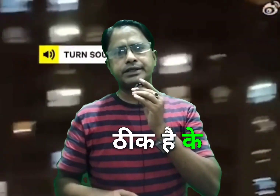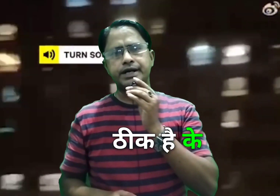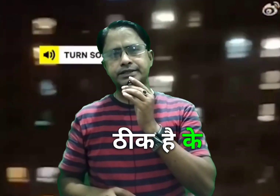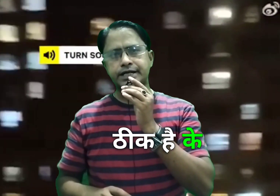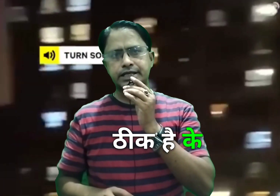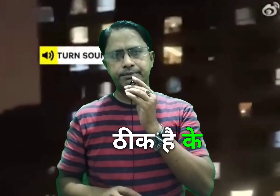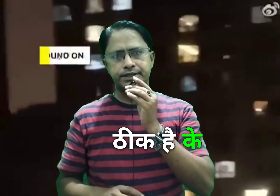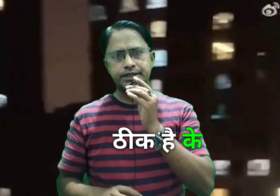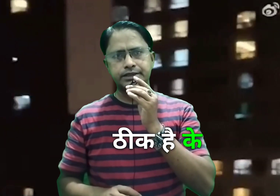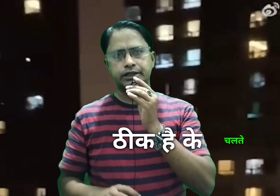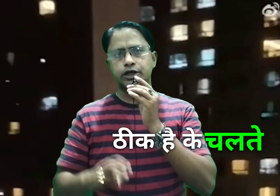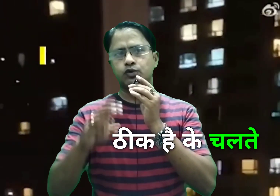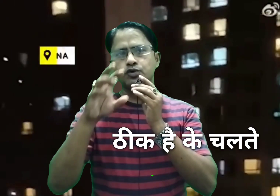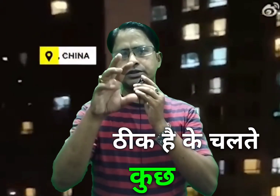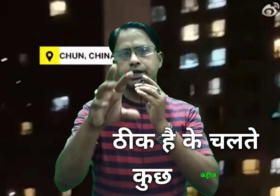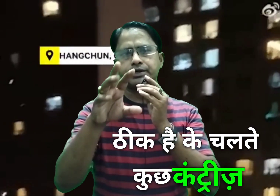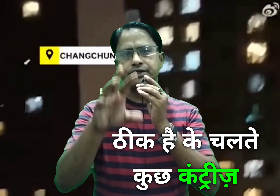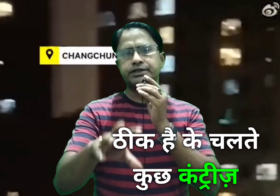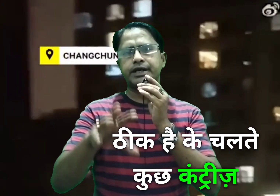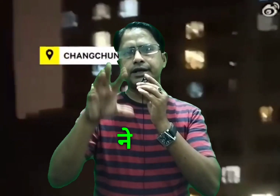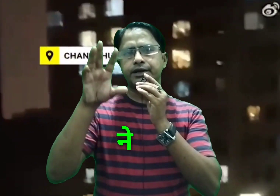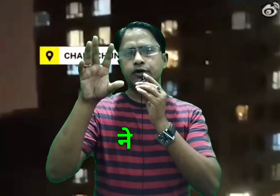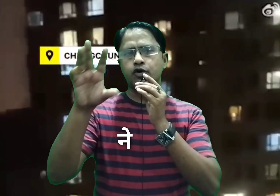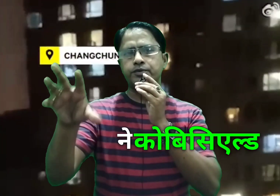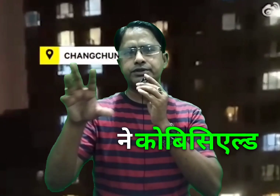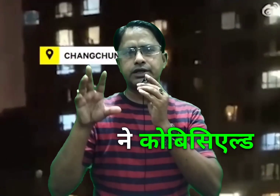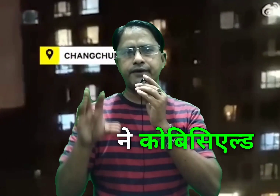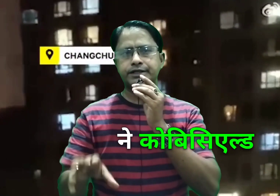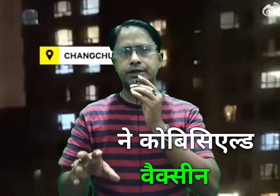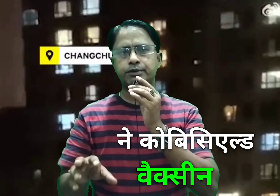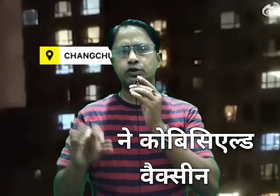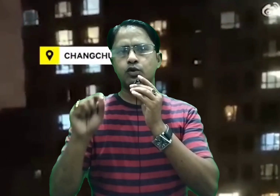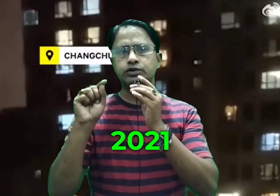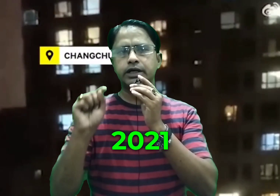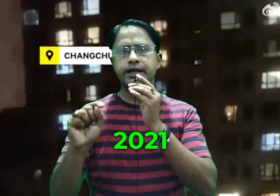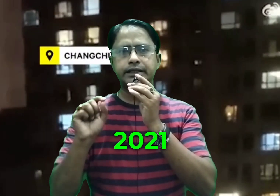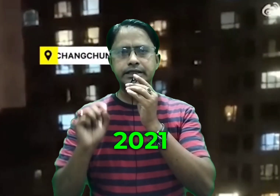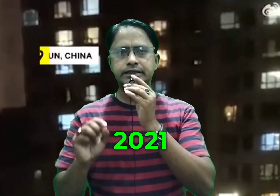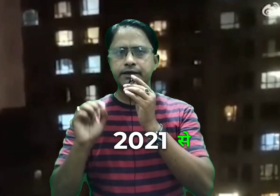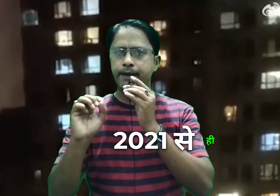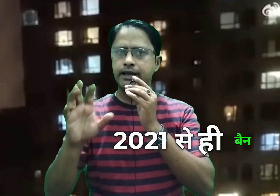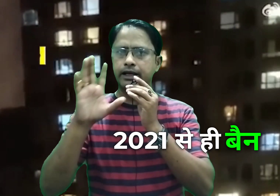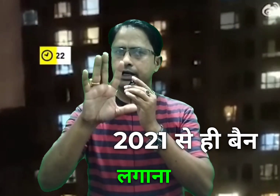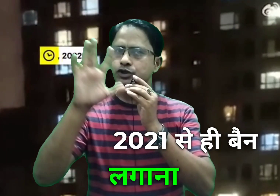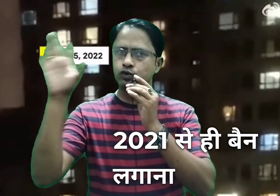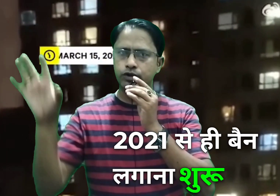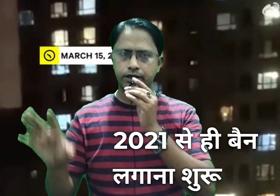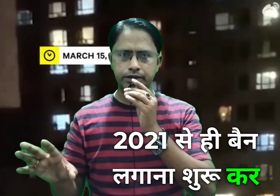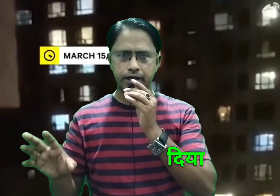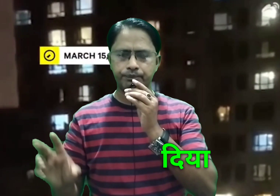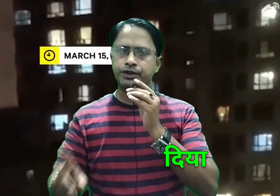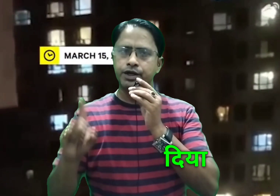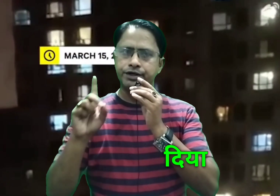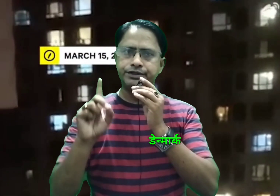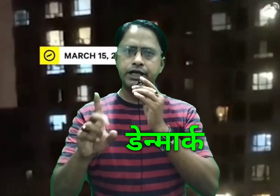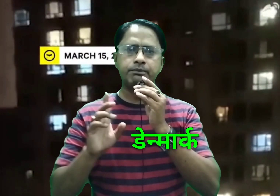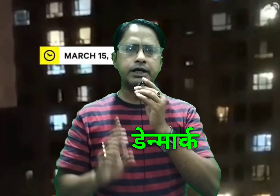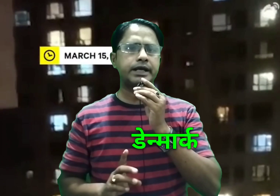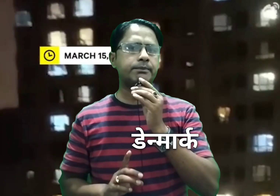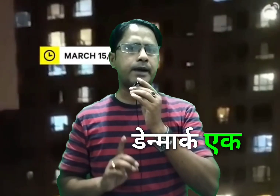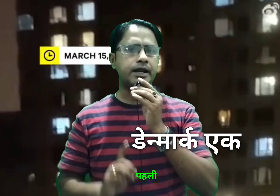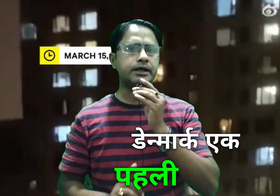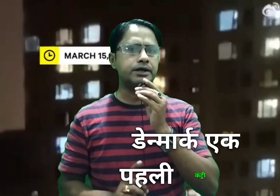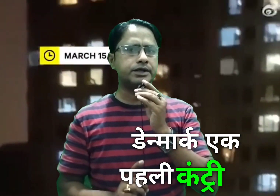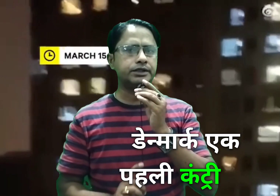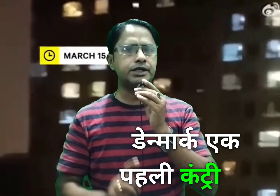इन रेयर साइड इफ़ेक्ट्स के चलते कुछ कंट्रीज़ ने कोविशील्ड वैक्सीन पे 2021 से ही बैन लगाना शुरू कर दिया।